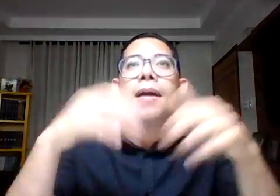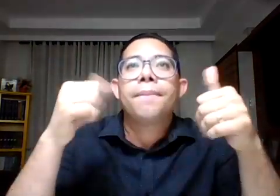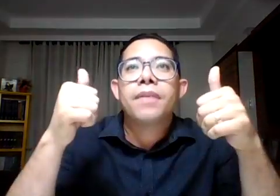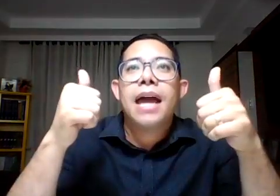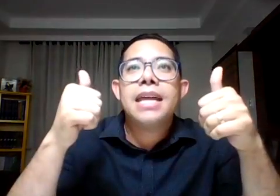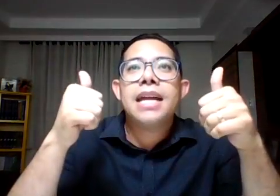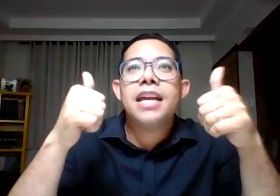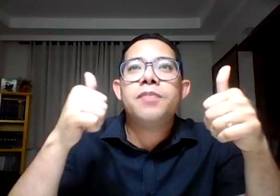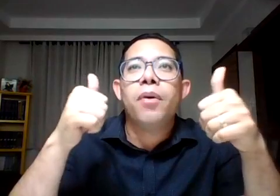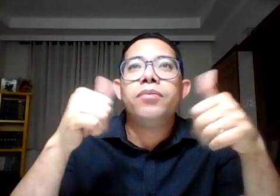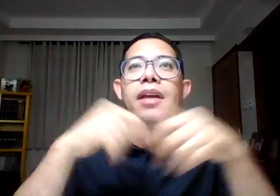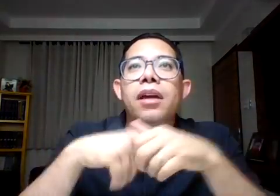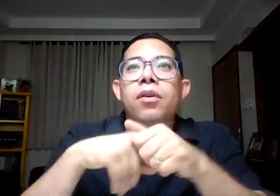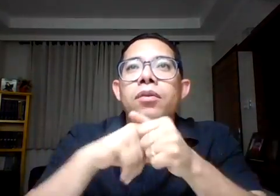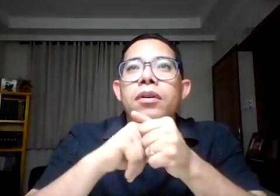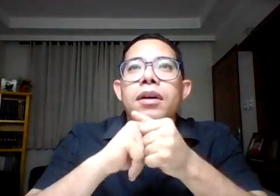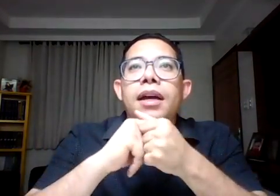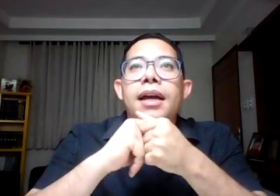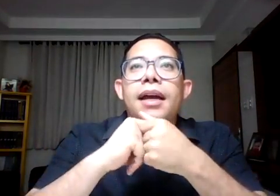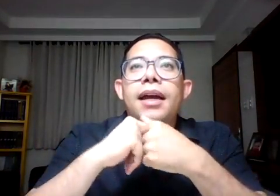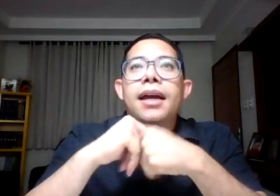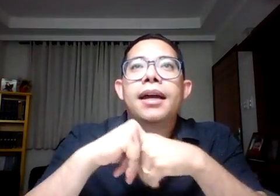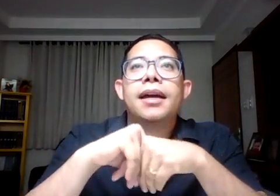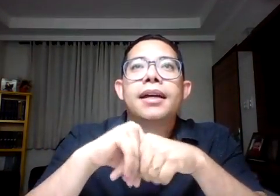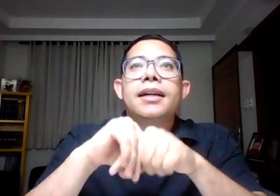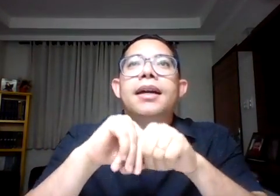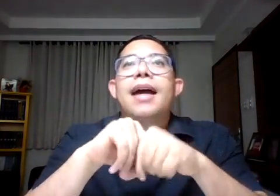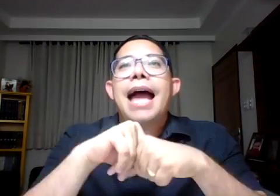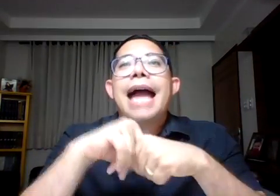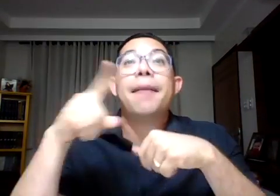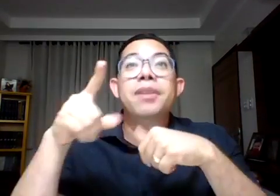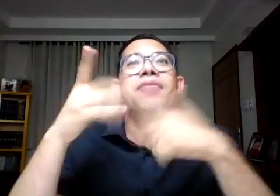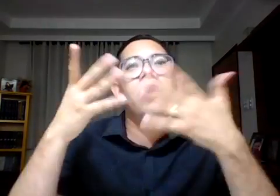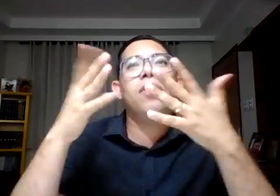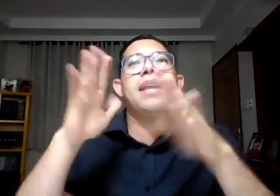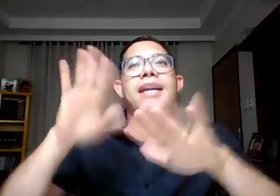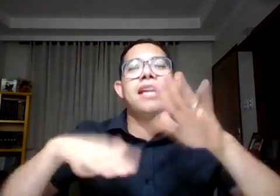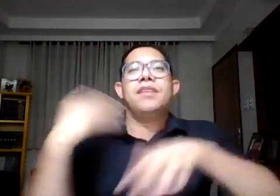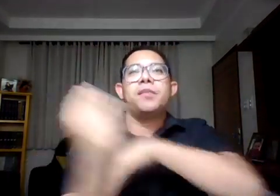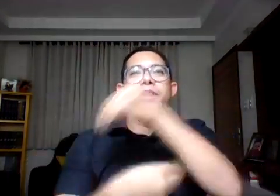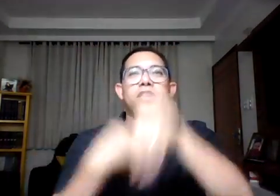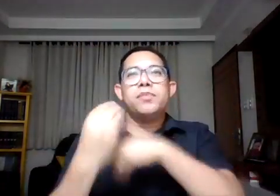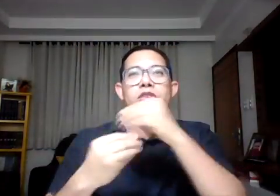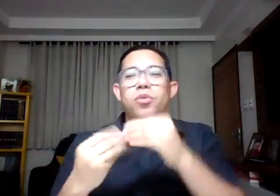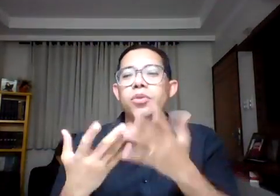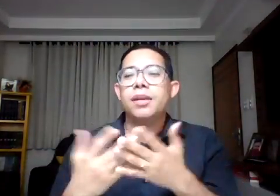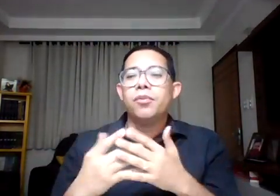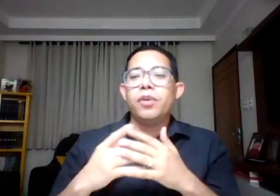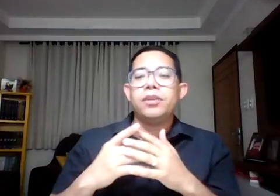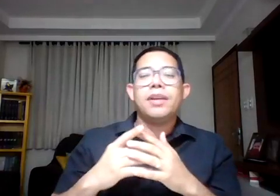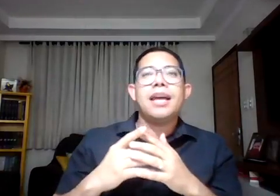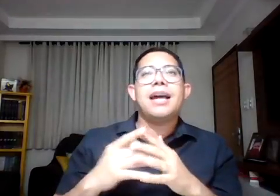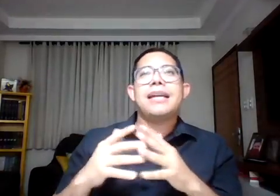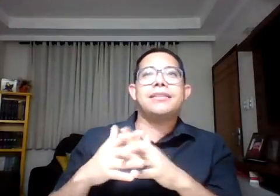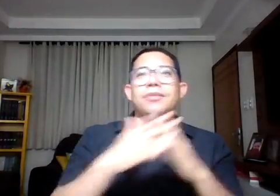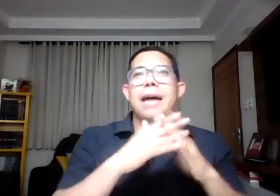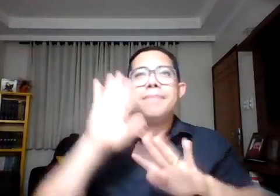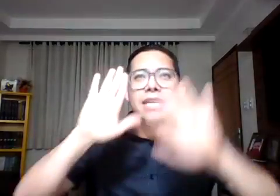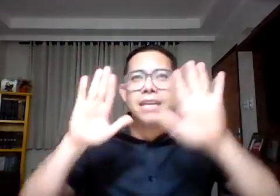A Ariana respondeu. A Gabi falou, né, que às vezes as pessoas misturam muito, né? A questão da